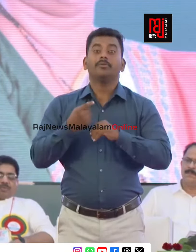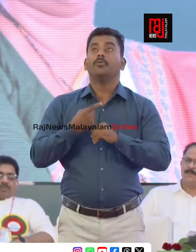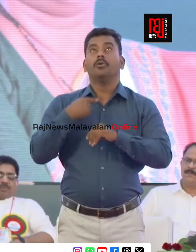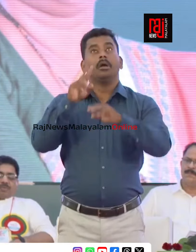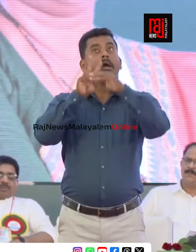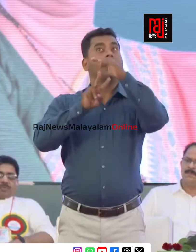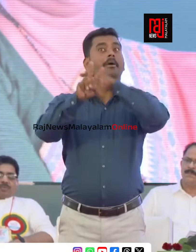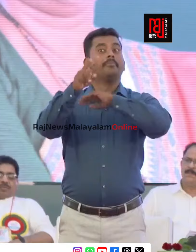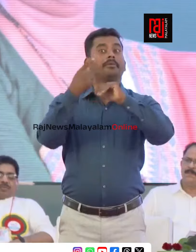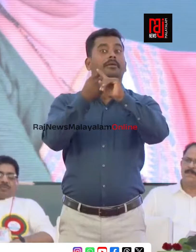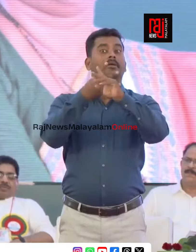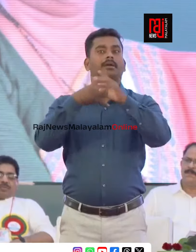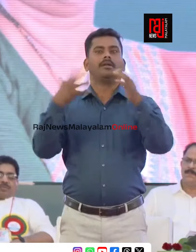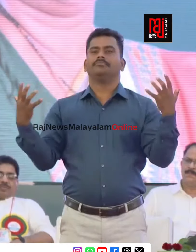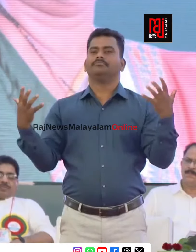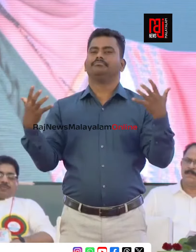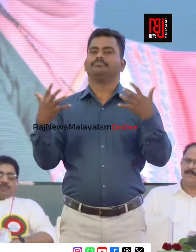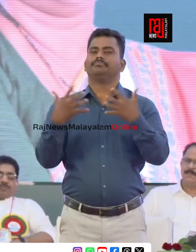LDF